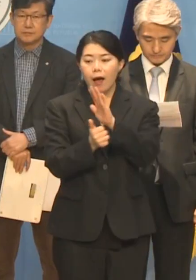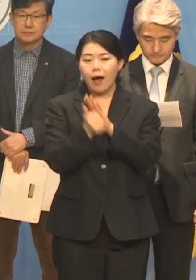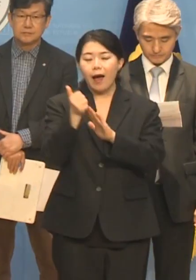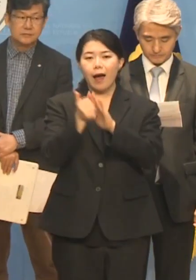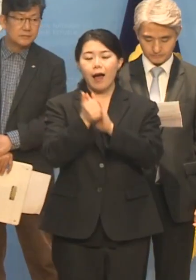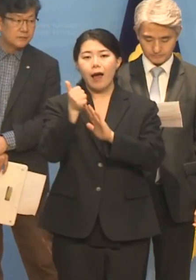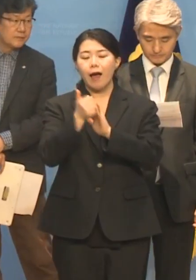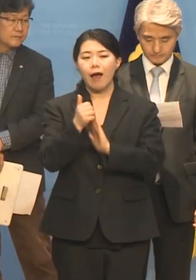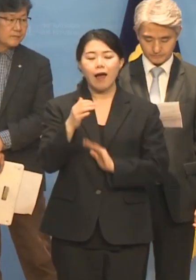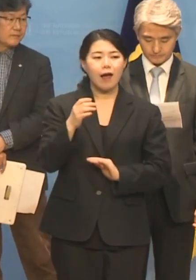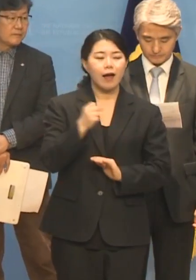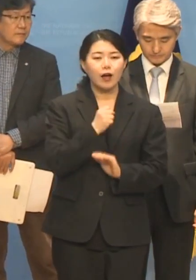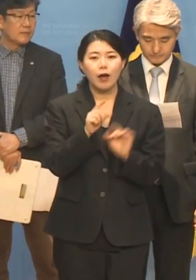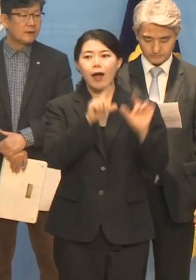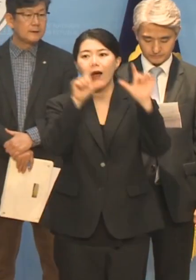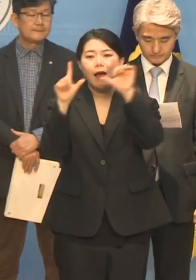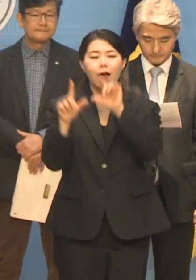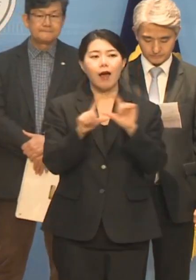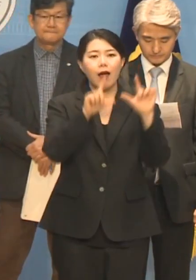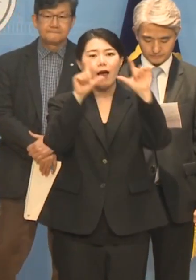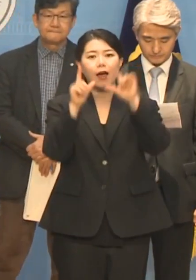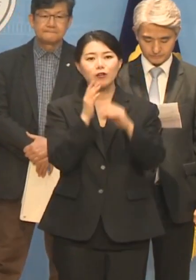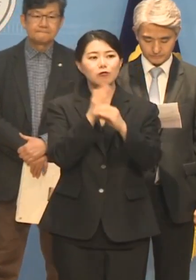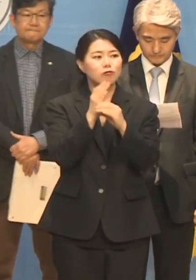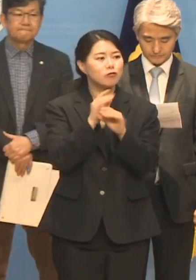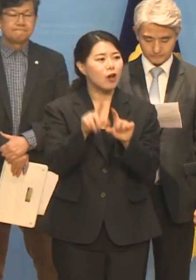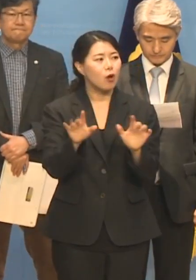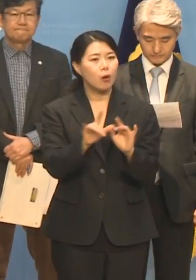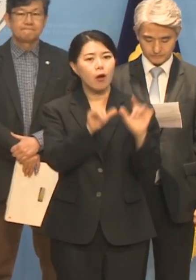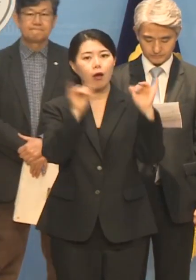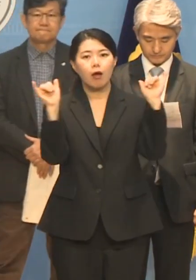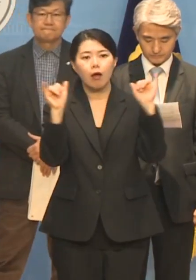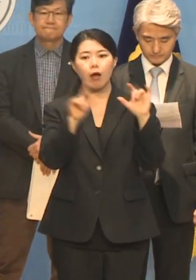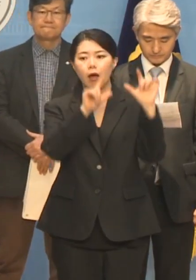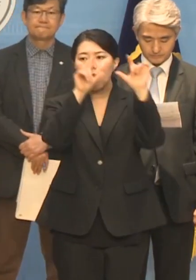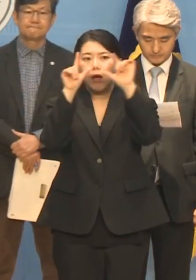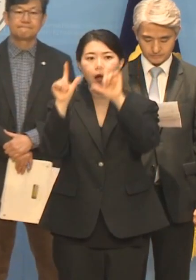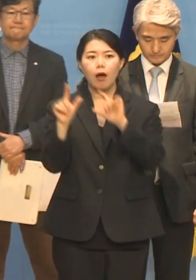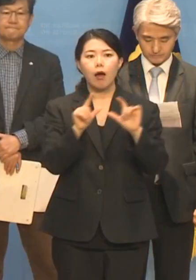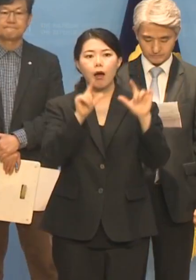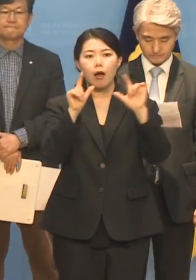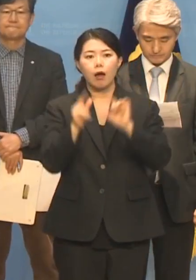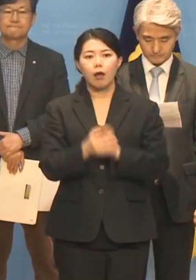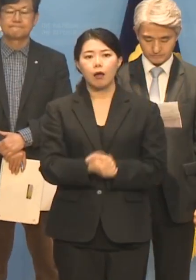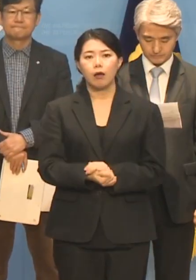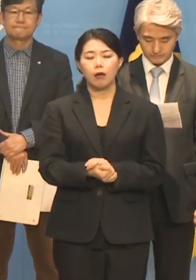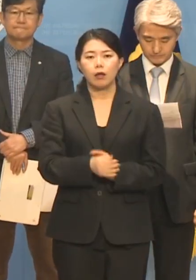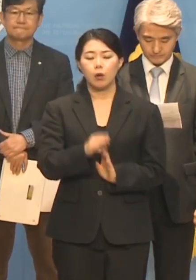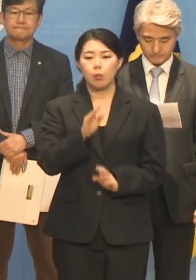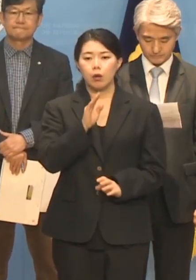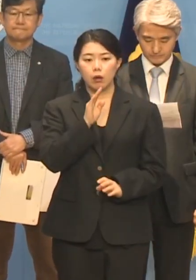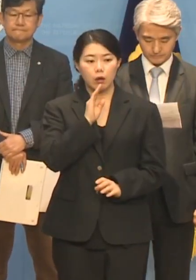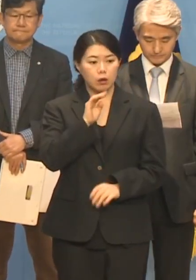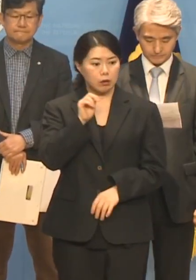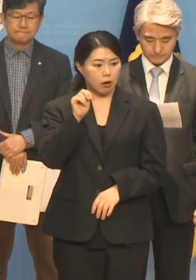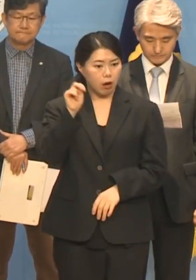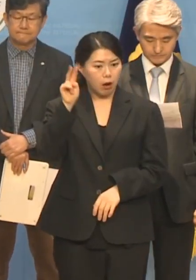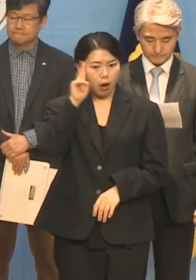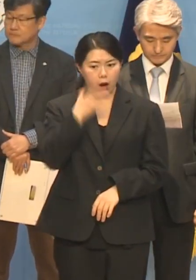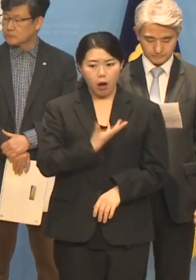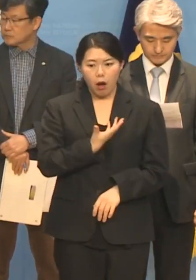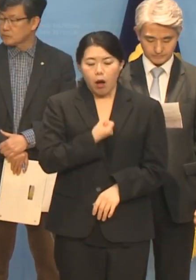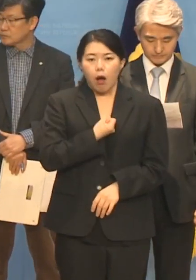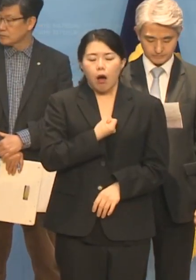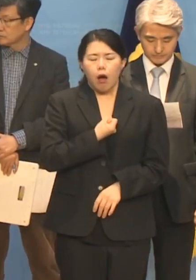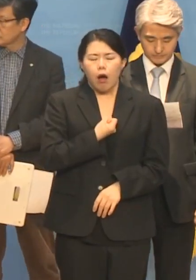품고 살던 중산층 서민들의 정말로 끔찍한 일을 저지른